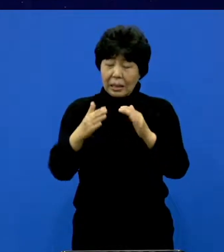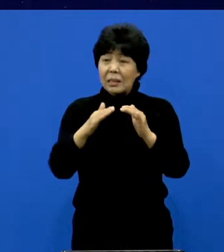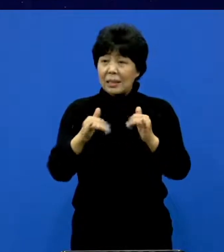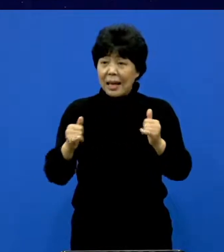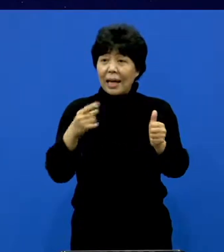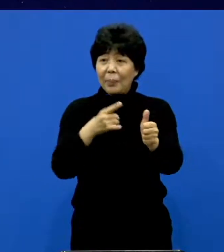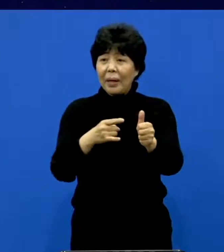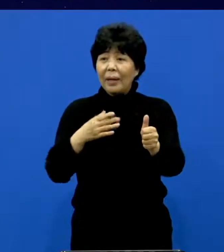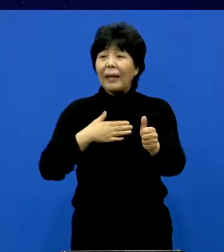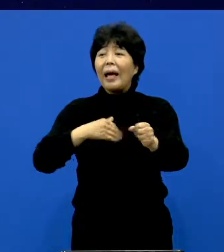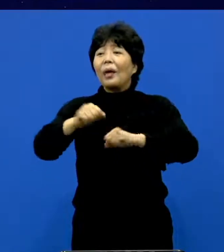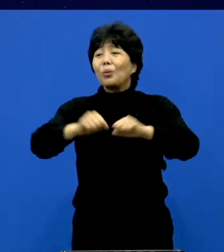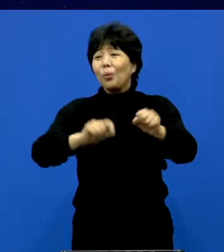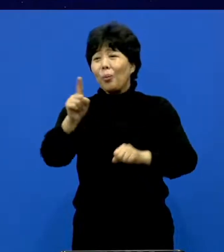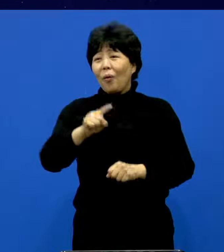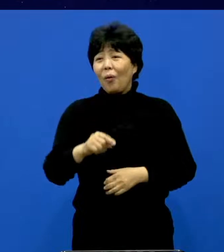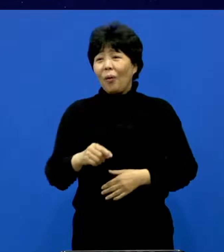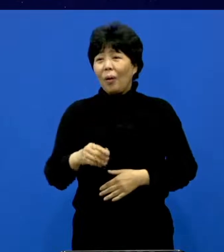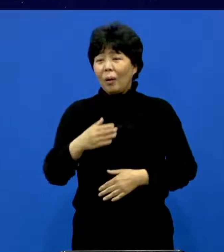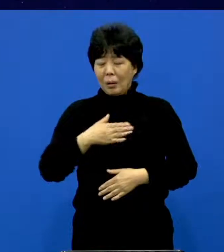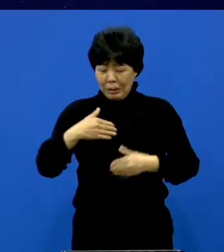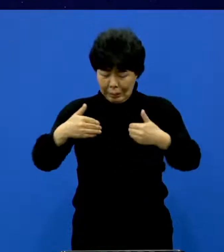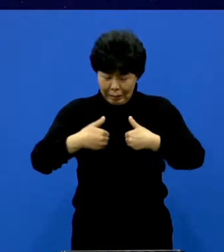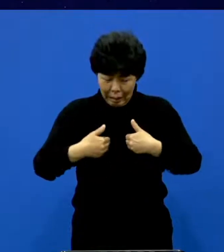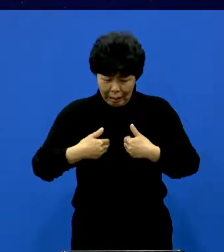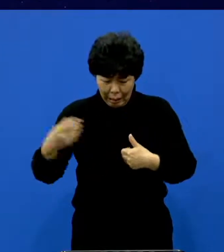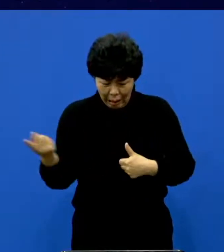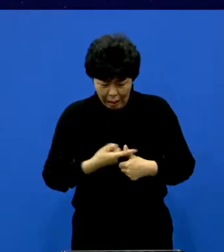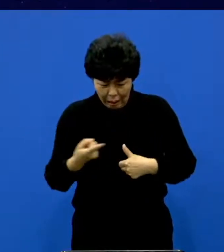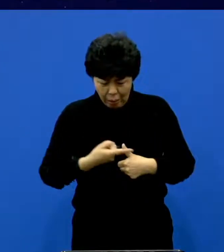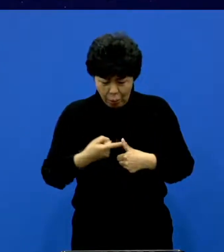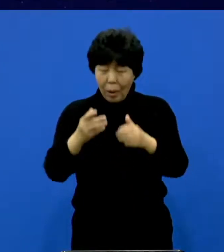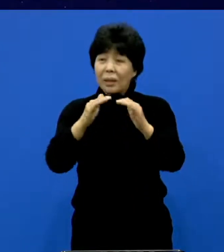나에게 욕을 하는 사람에게 내가 어떻게 반응할 것인가?